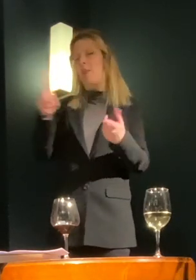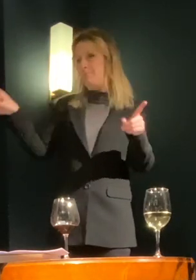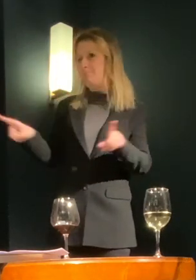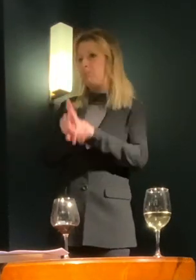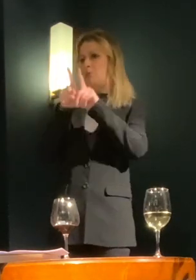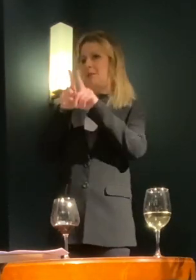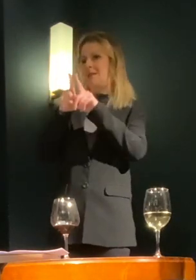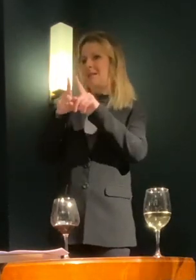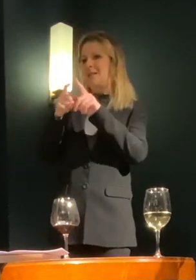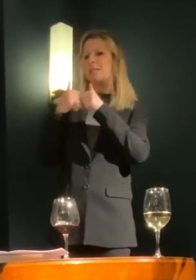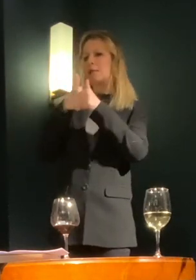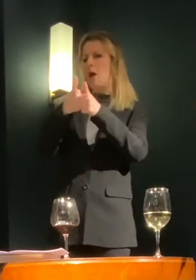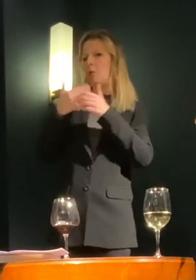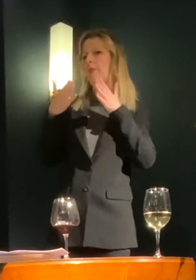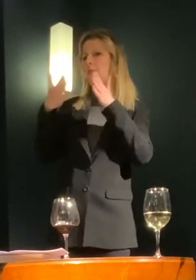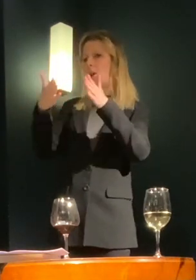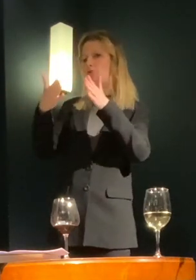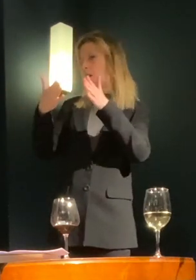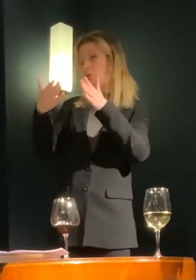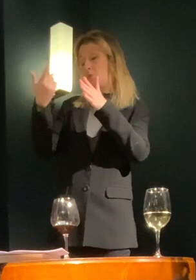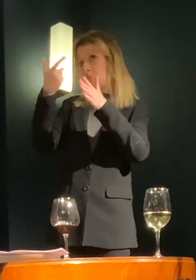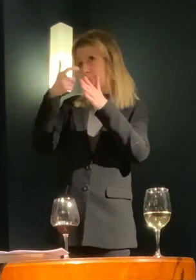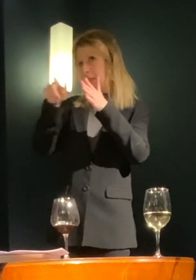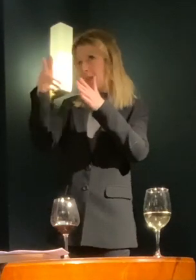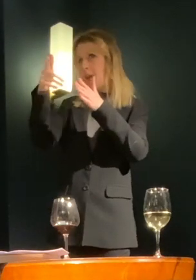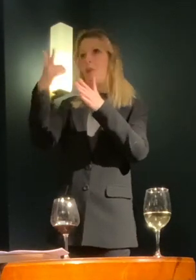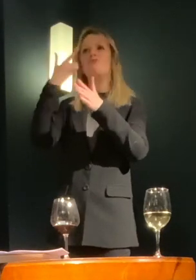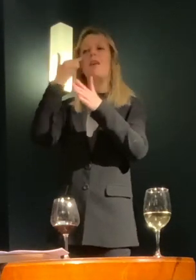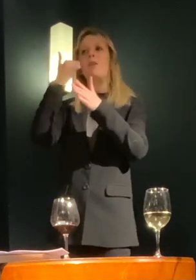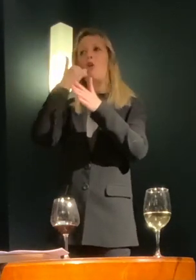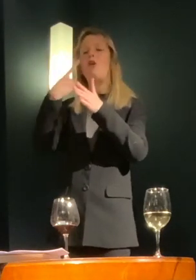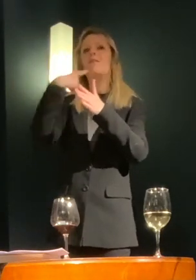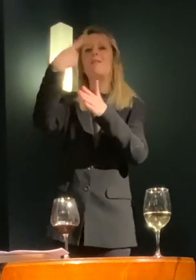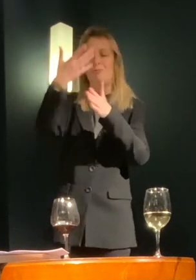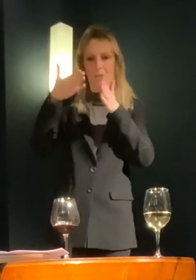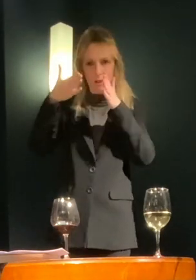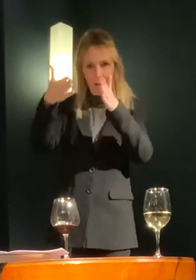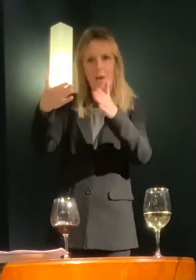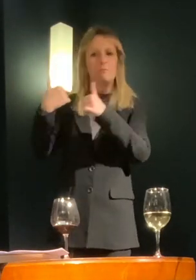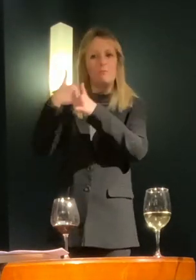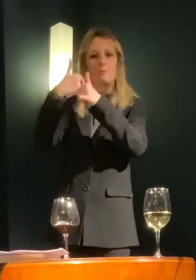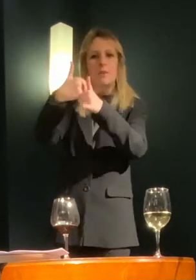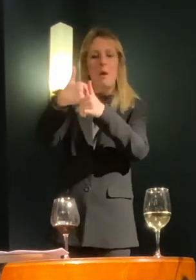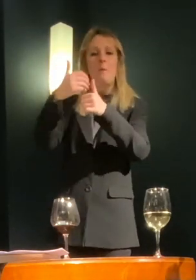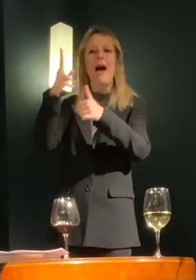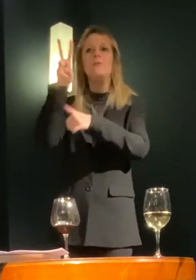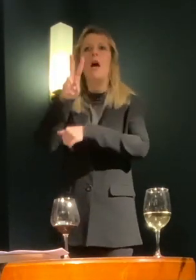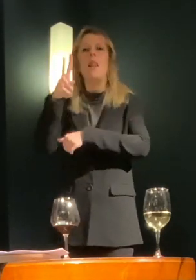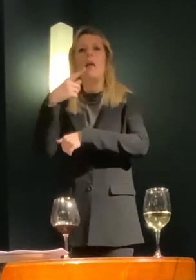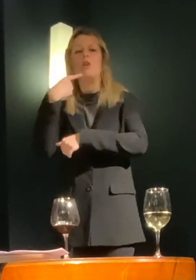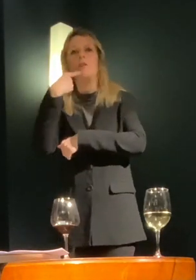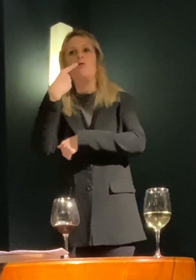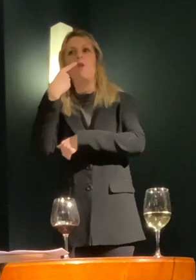che tendenzialmente è quello che gli hanno disegnato i genitori davanti. E lui arriva a quel momento in cui vuole prendere la matita in mano e